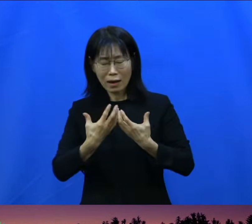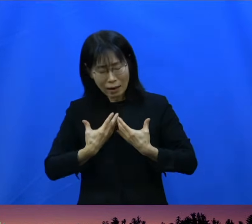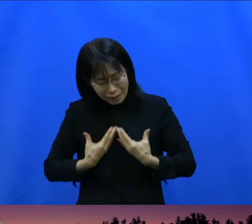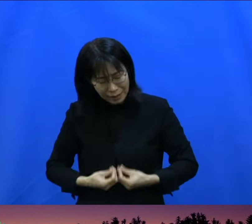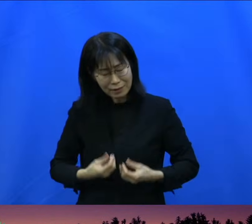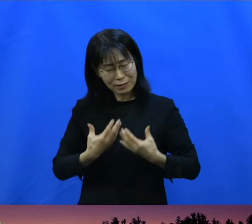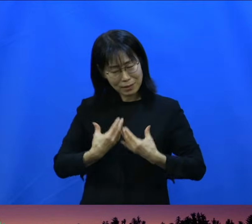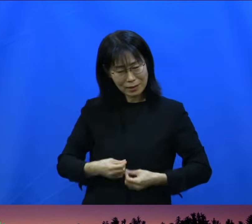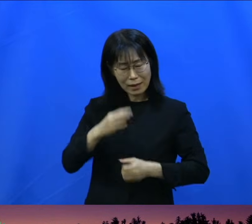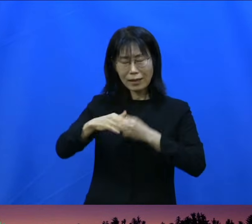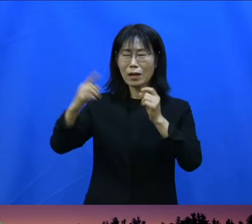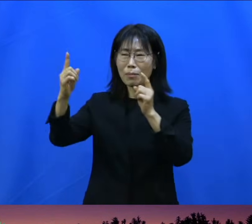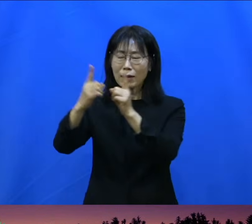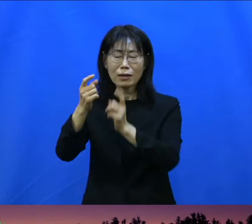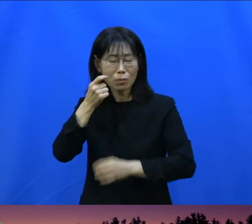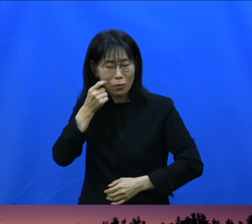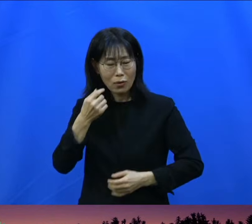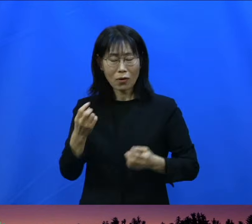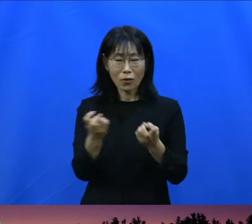그냥 한 말이 아니죠.